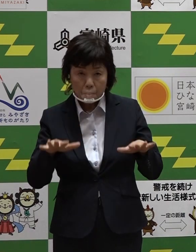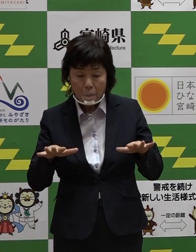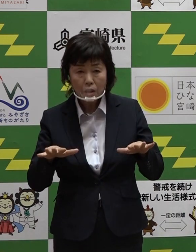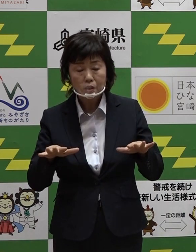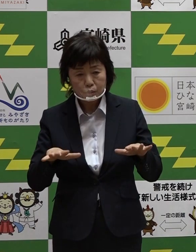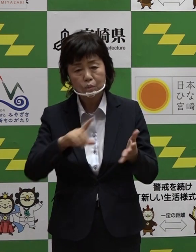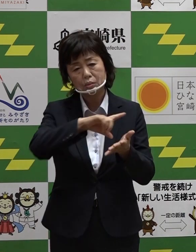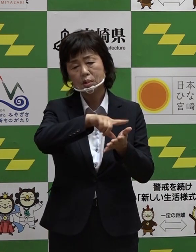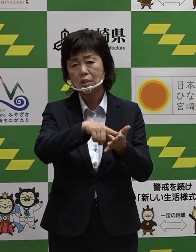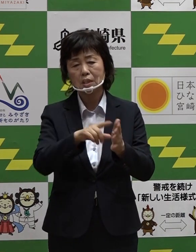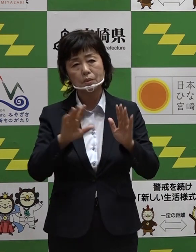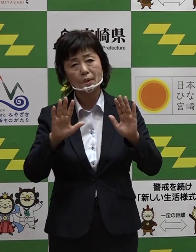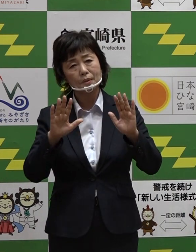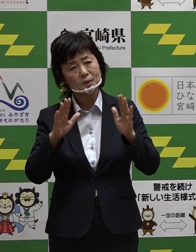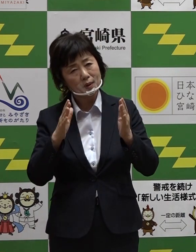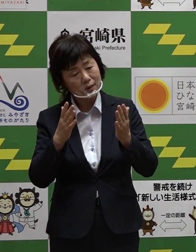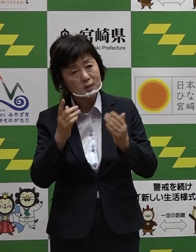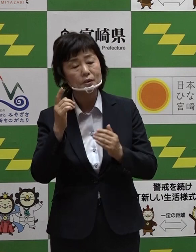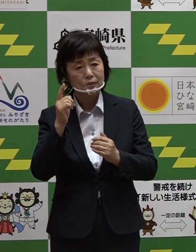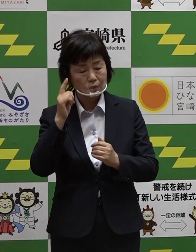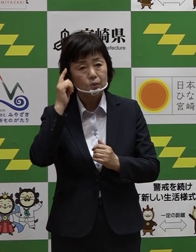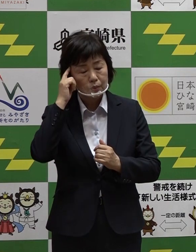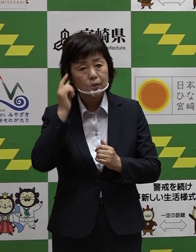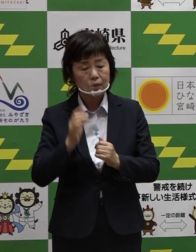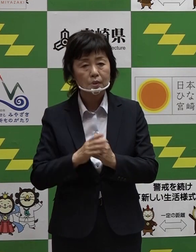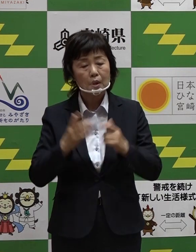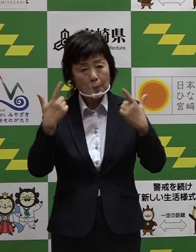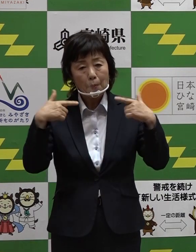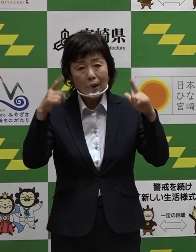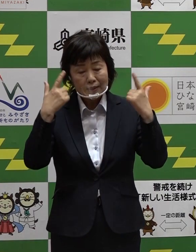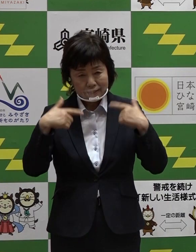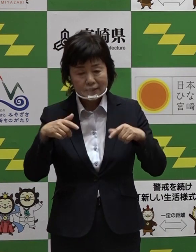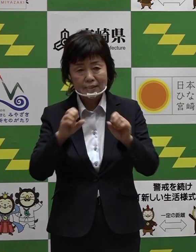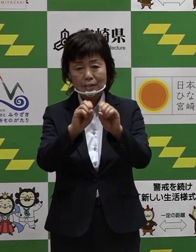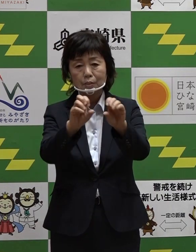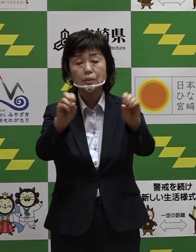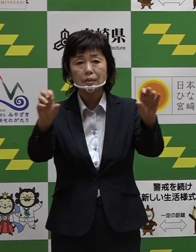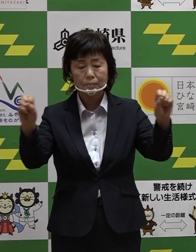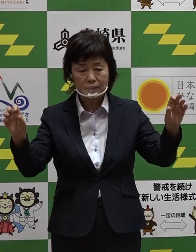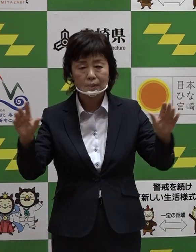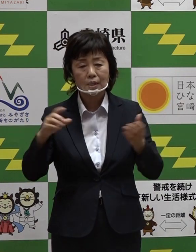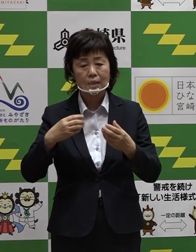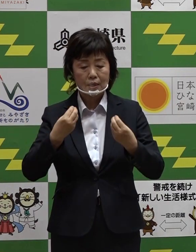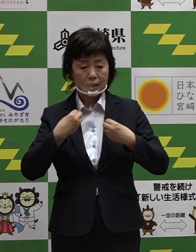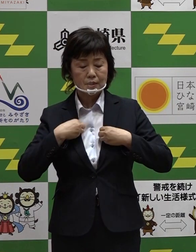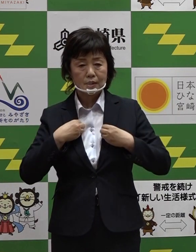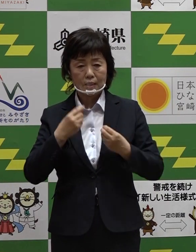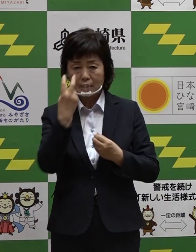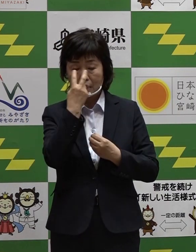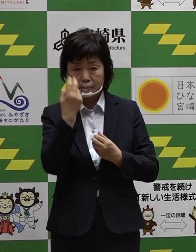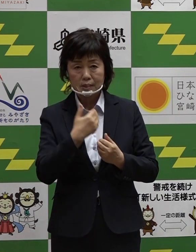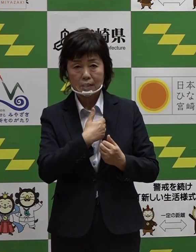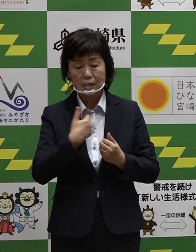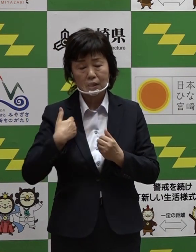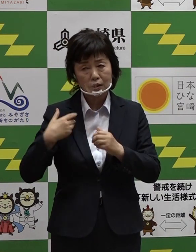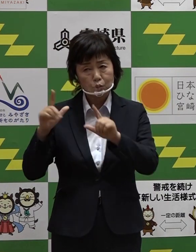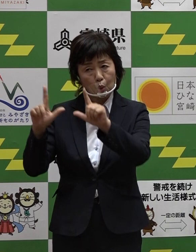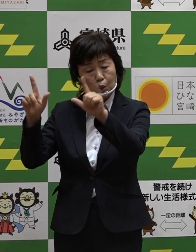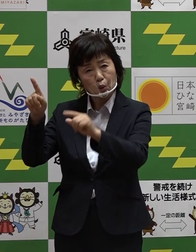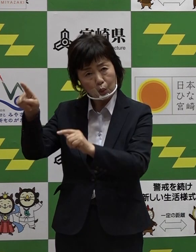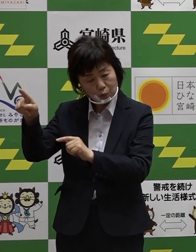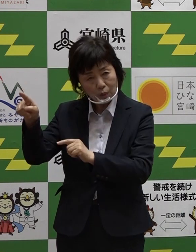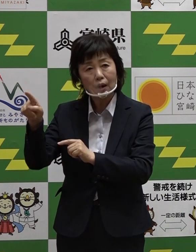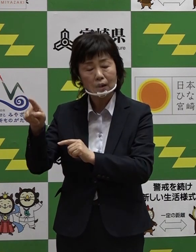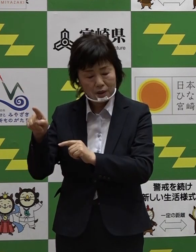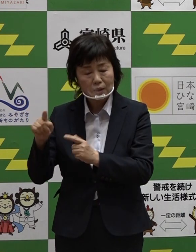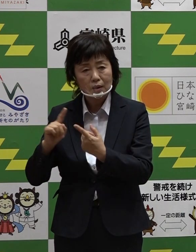そういう地域はないわけでありますが、毎日報道されるように、感染が確認されている地域、例えば東京都であれば